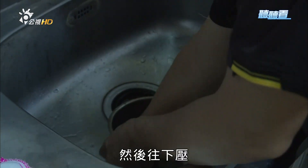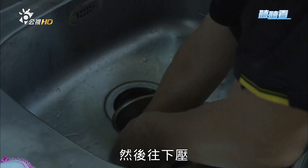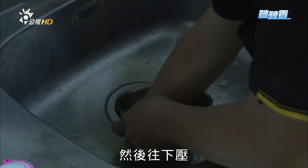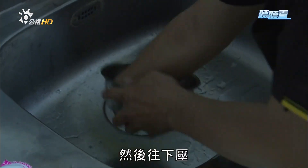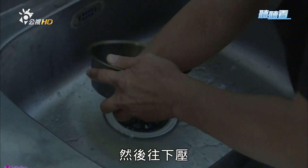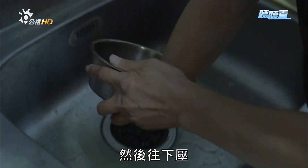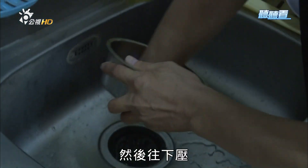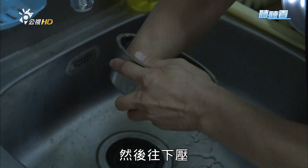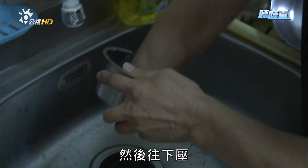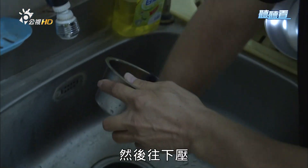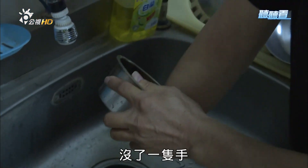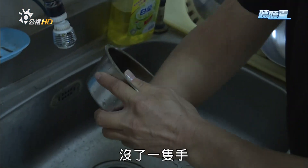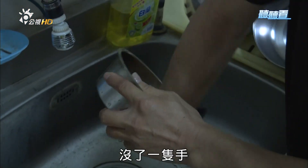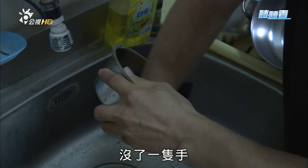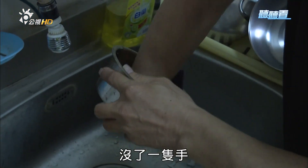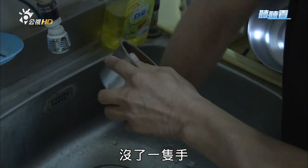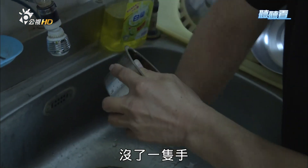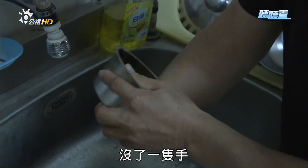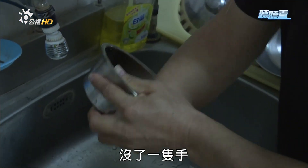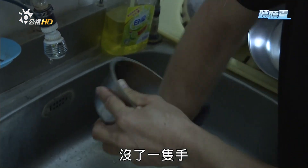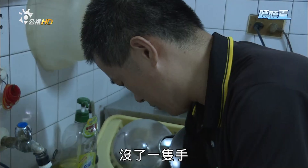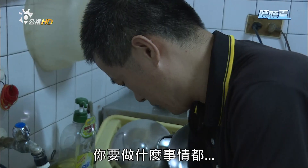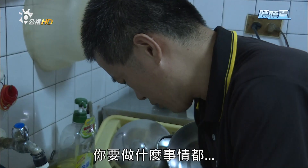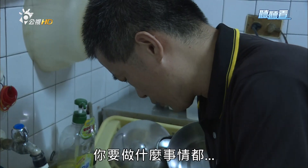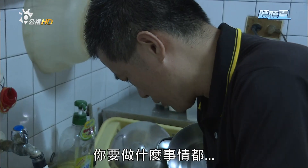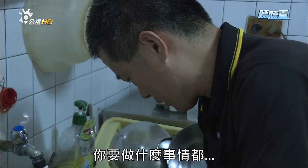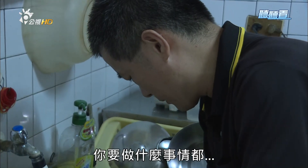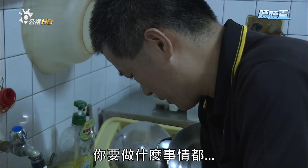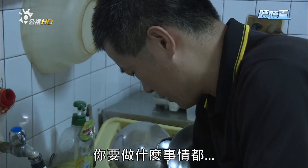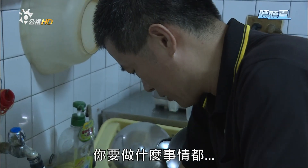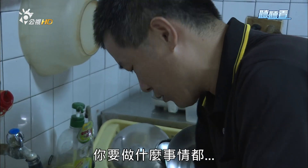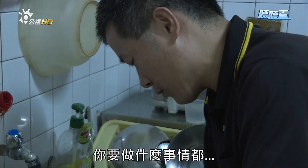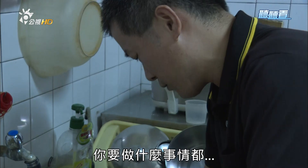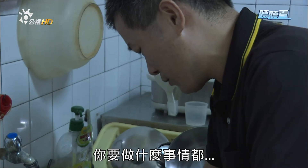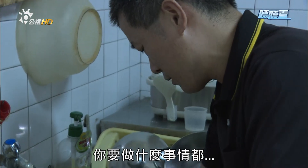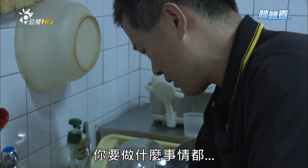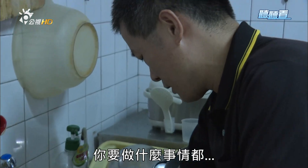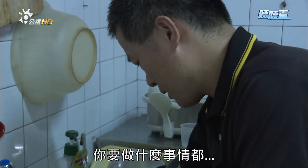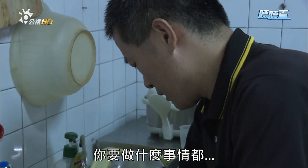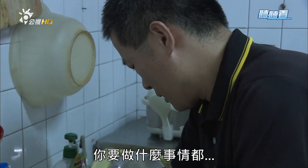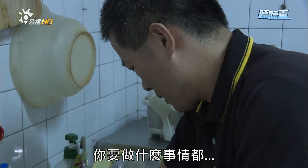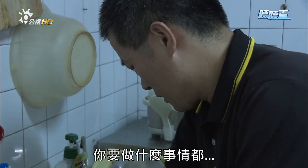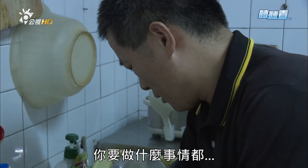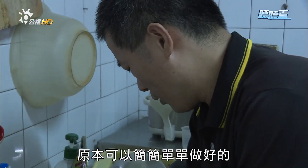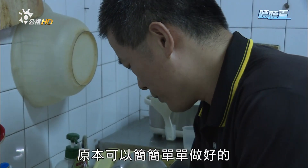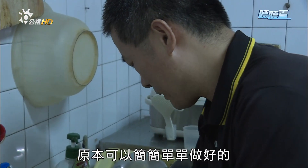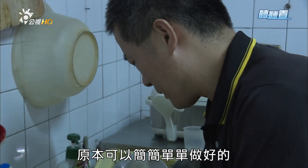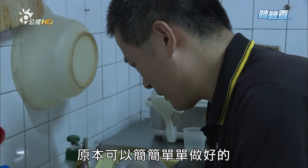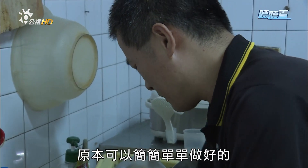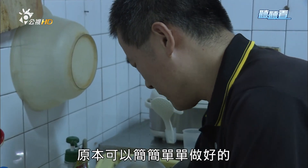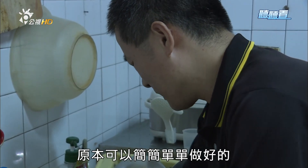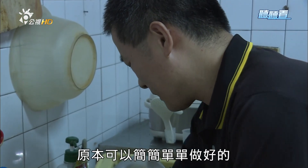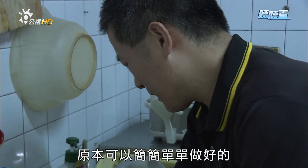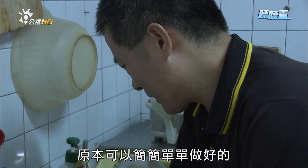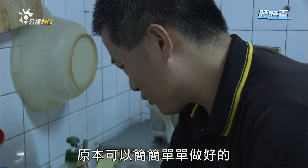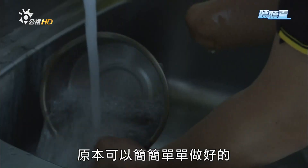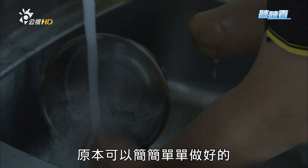后往下压。 那个一只手，你要做什么事情都，原本可以简简单单做好